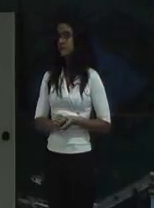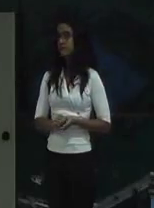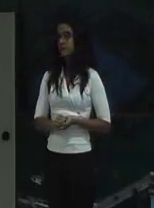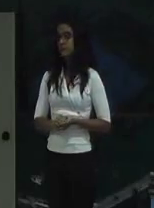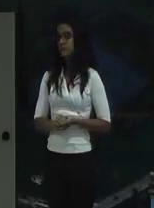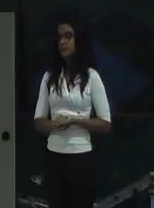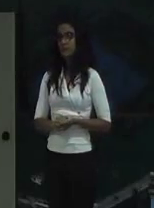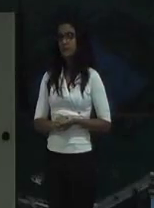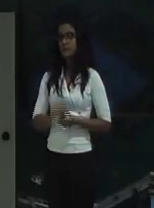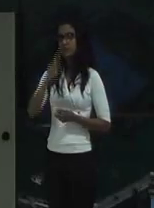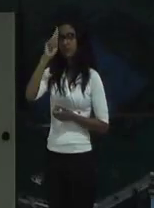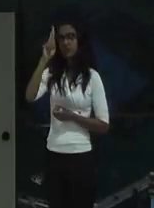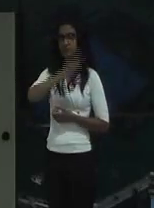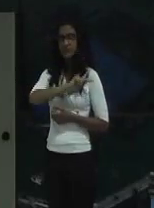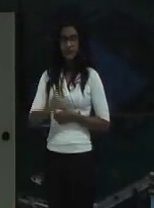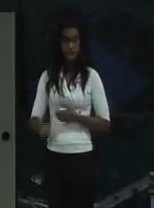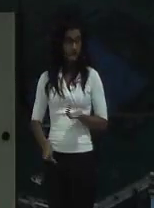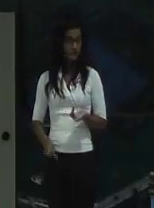Senhor presidente, hoje